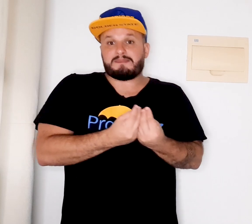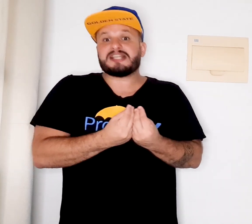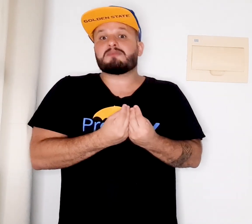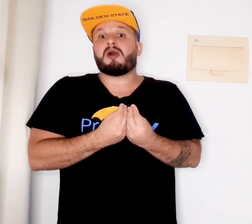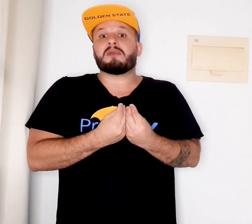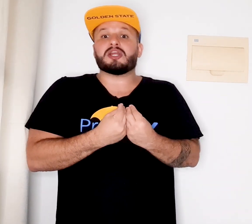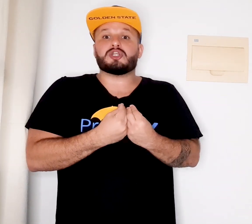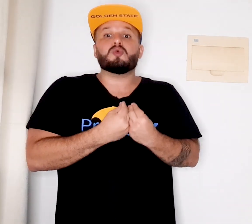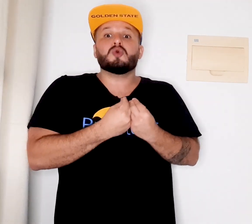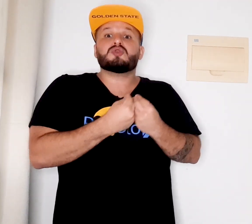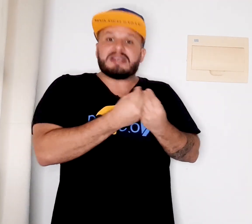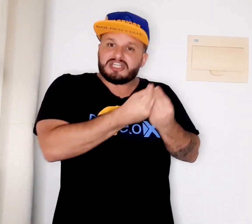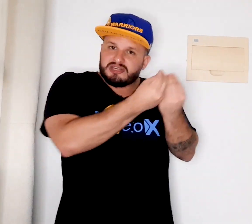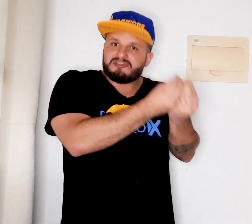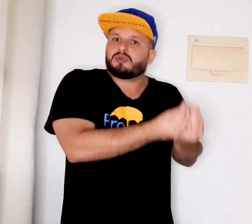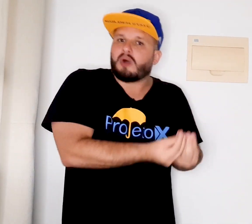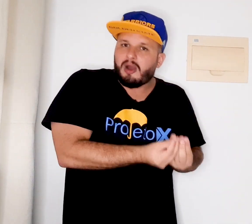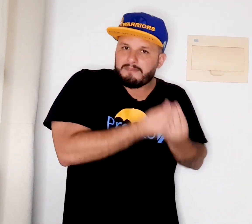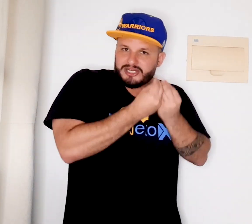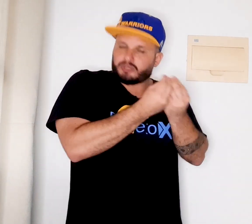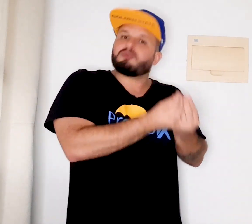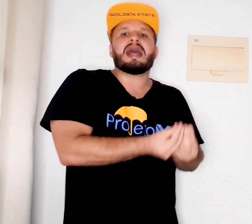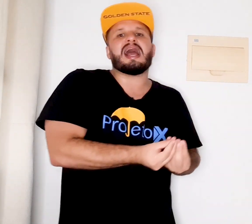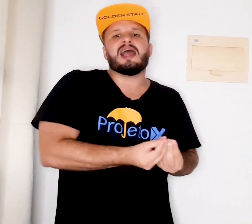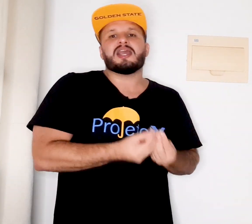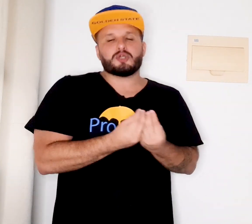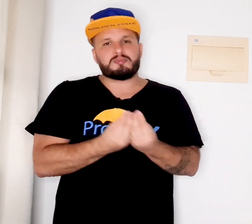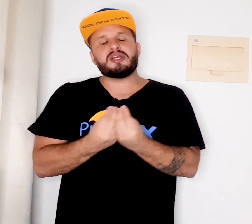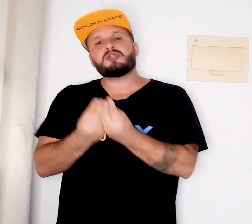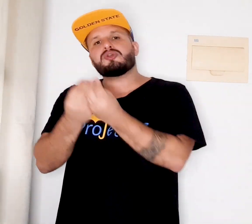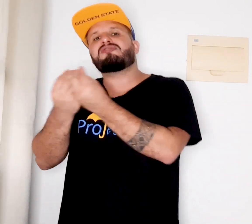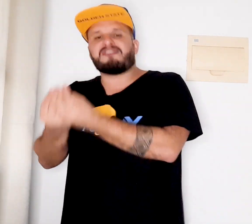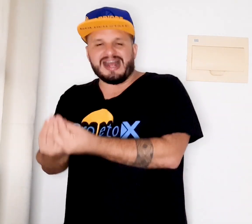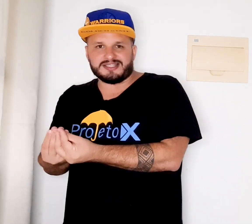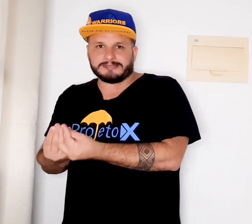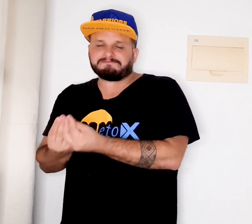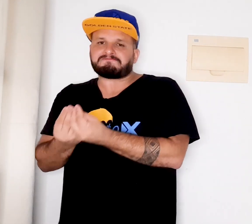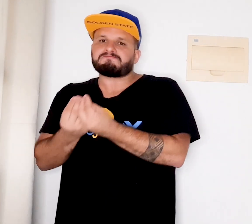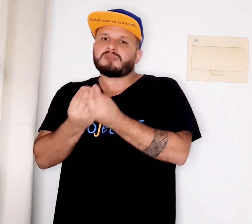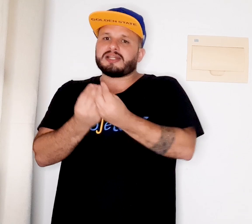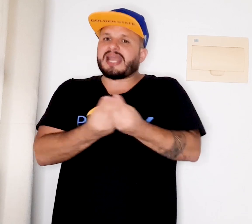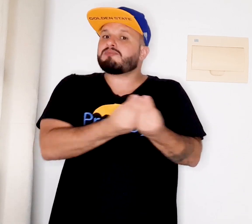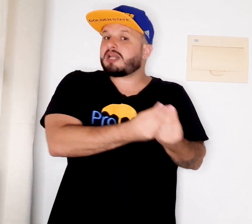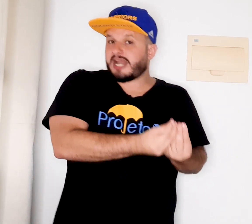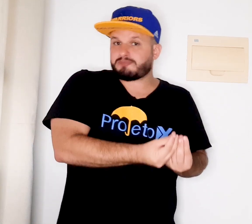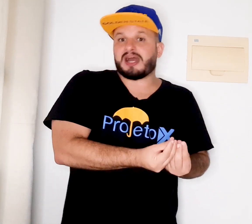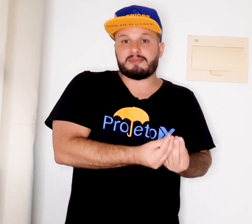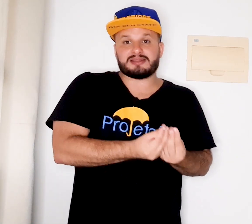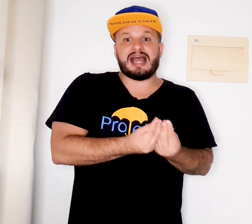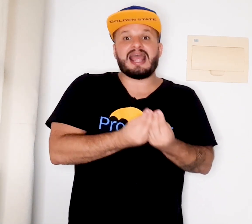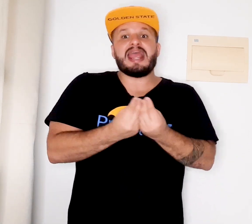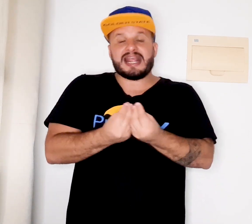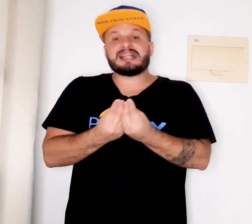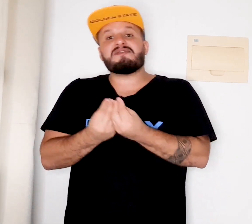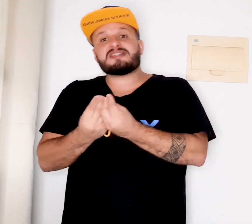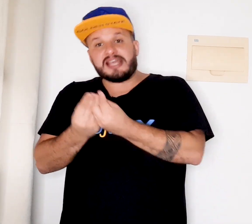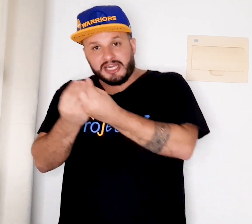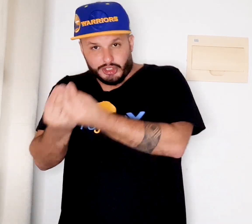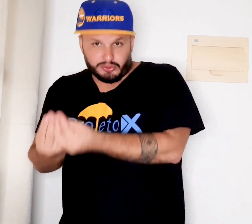principalmente o uso individual, particular, que os políticos fazem da imunidade parlamentar é que deve ser